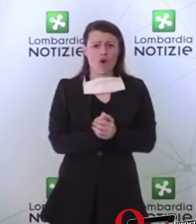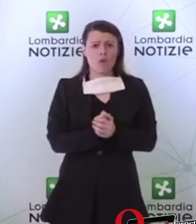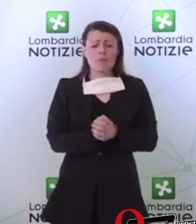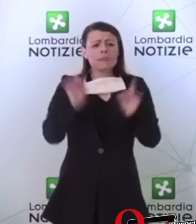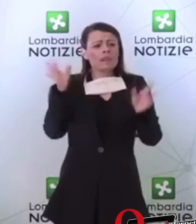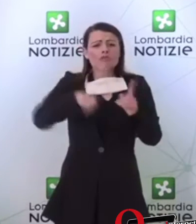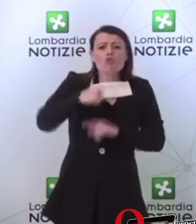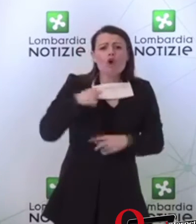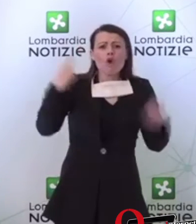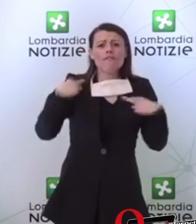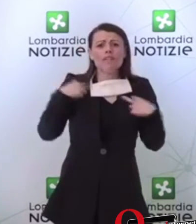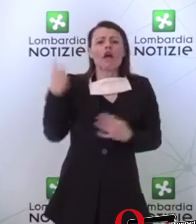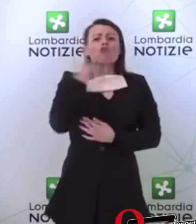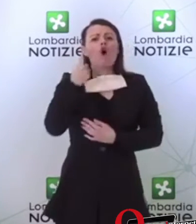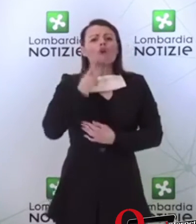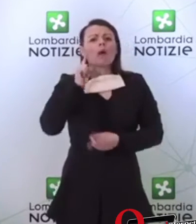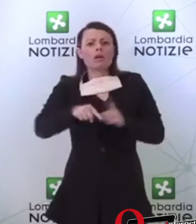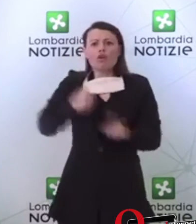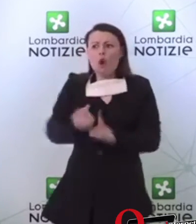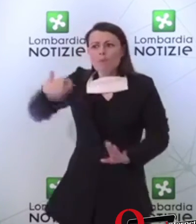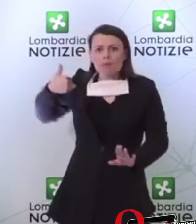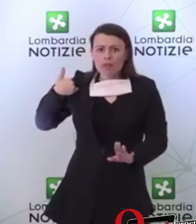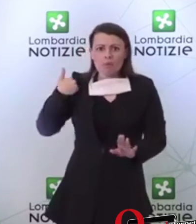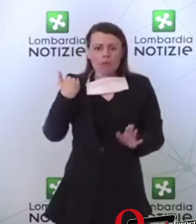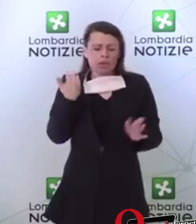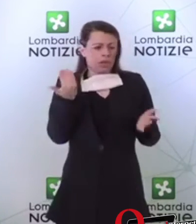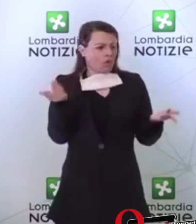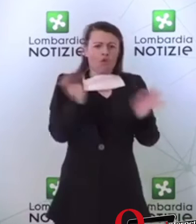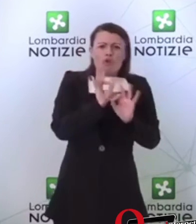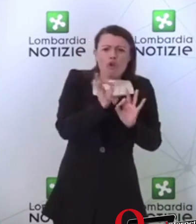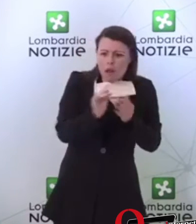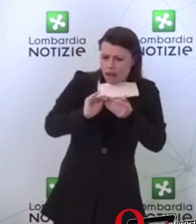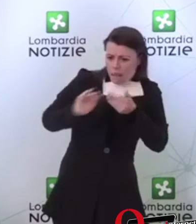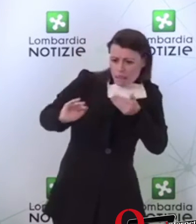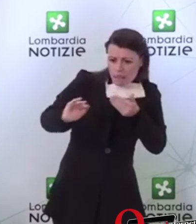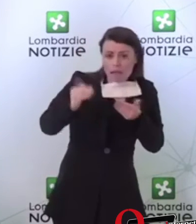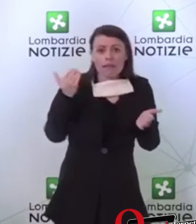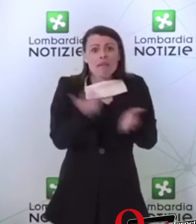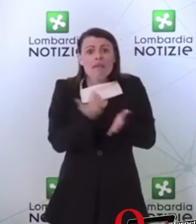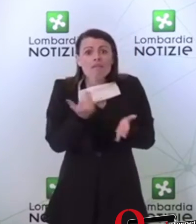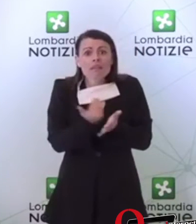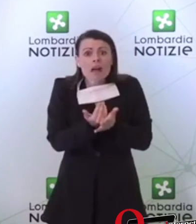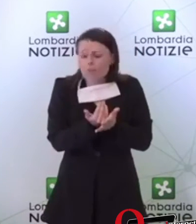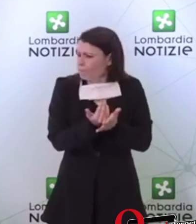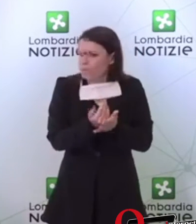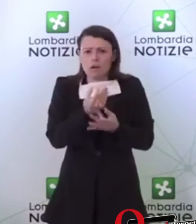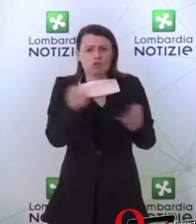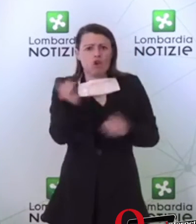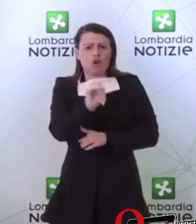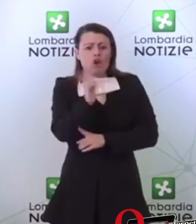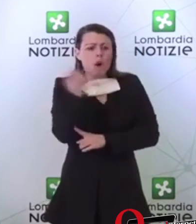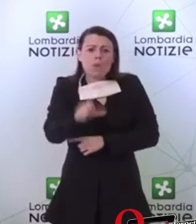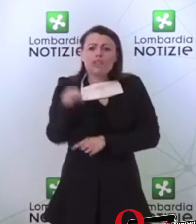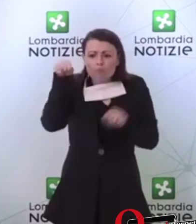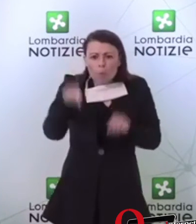vita normale, se evitiamo quel distanziamento che è alla base di questi risultati, purtroppo rischiamo